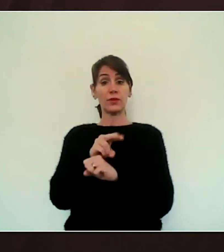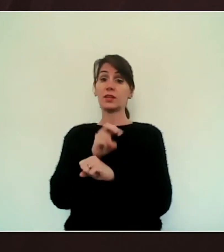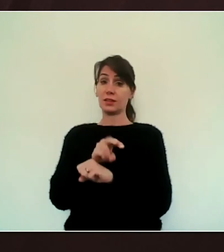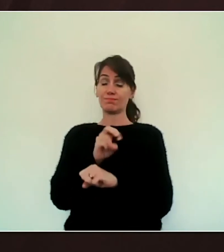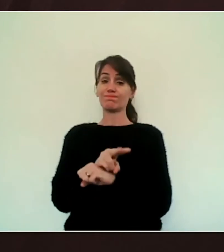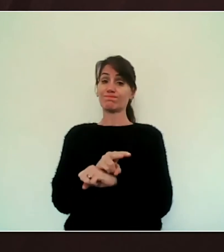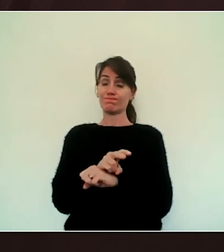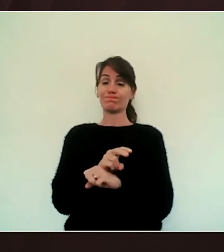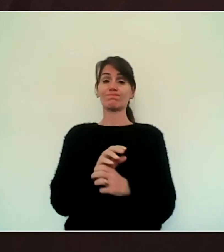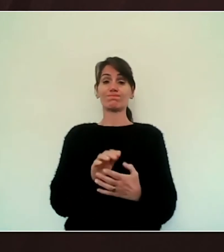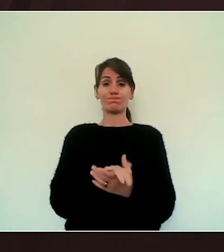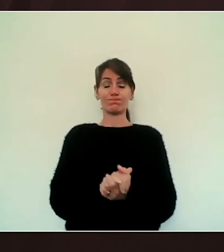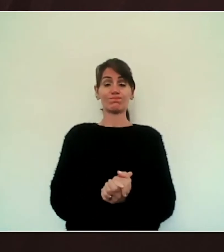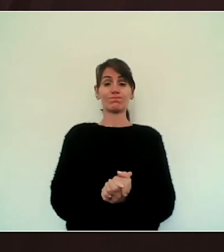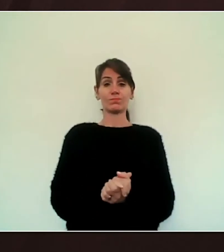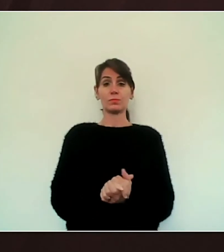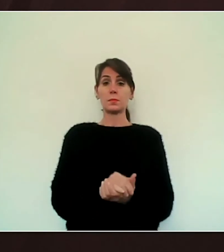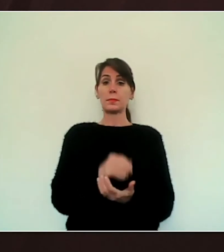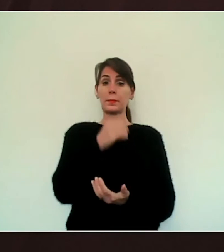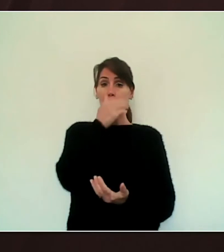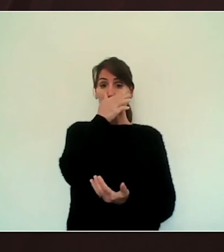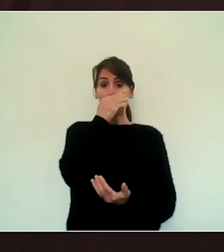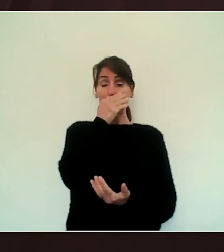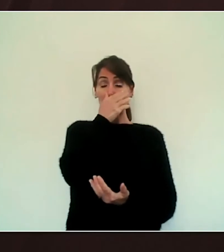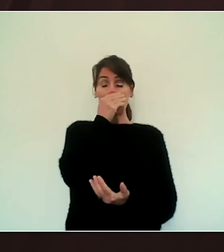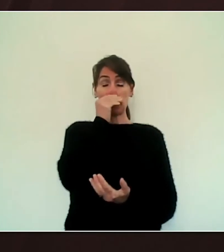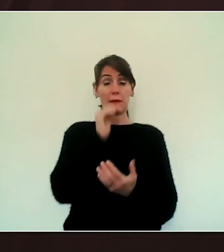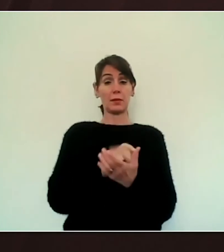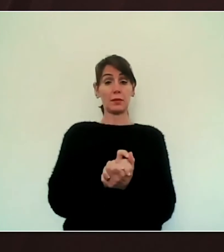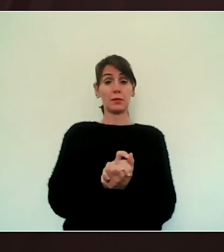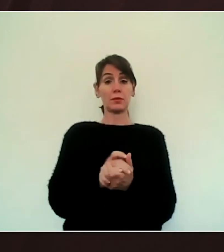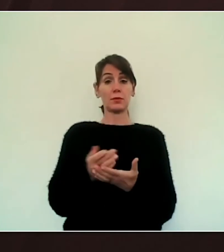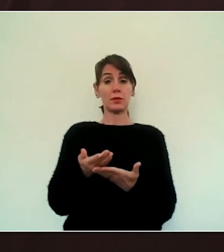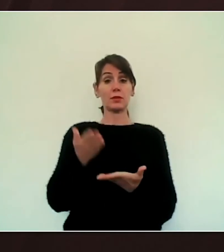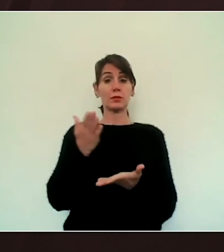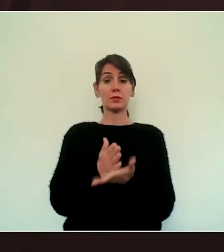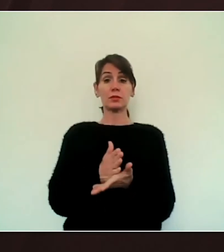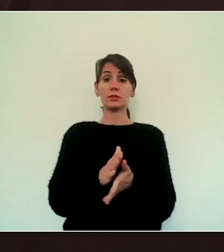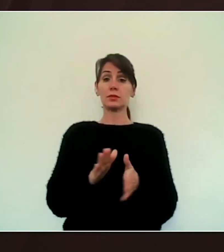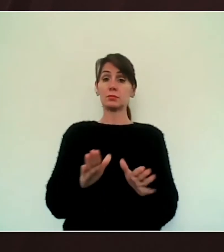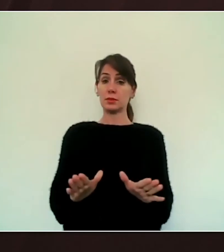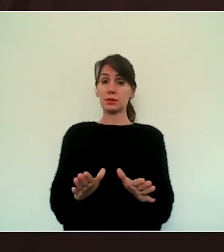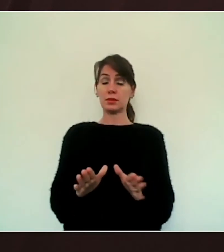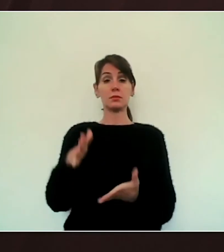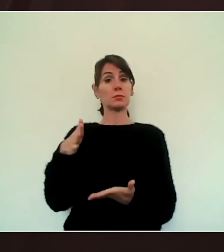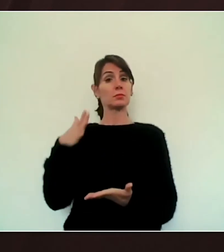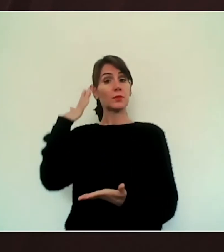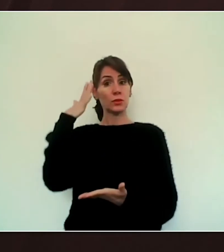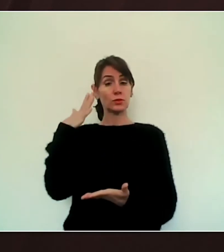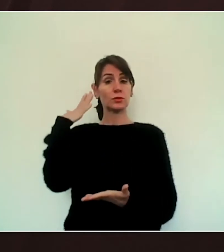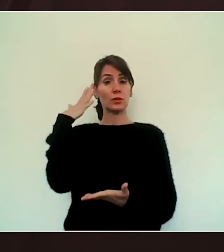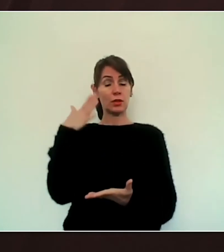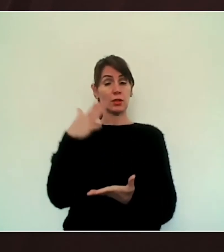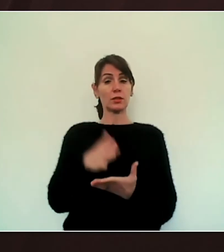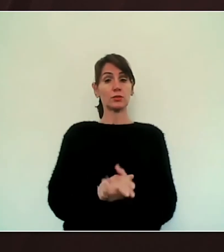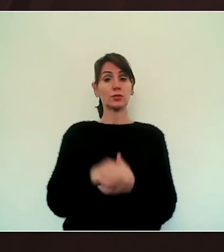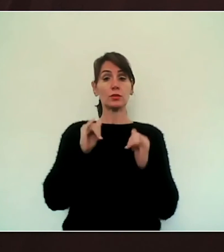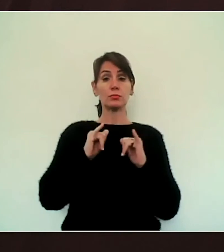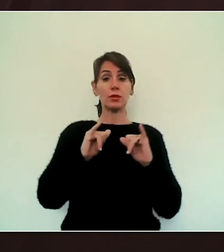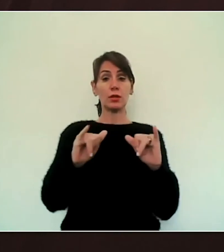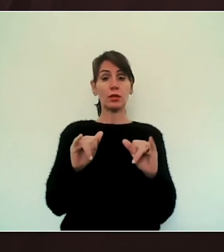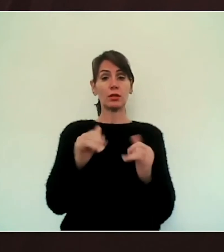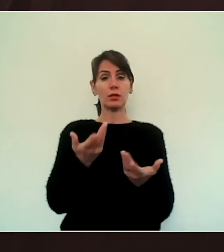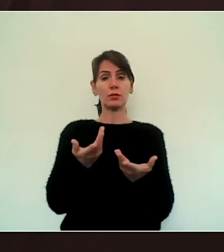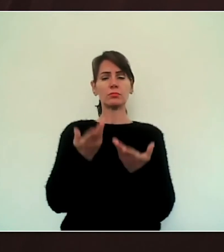Jesus, irmãos, eu quero terminar, eu quero terminar dizendo, irmãos, eu só tenho que